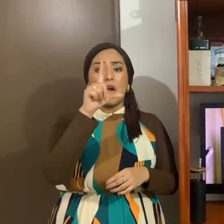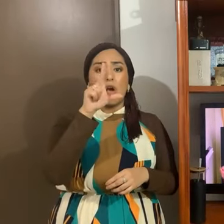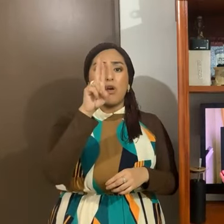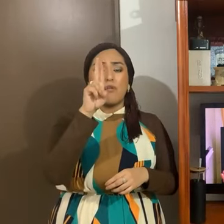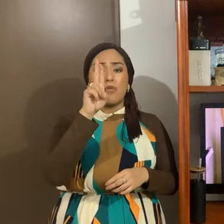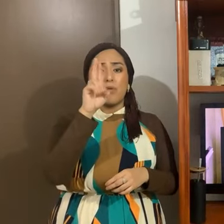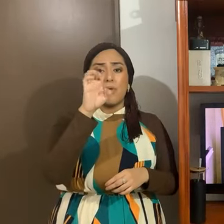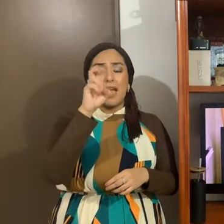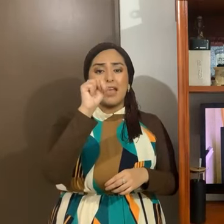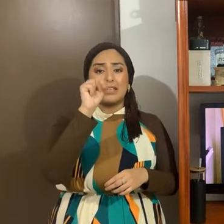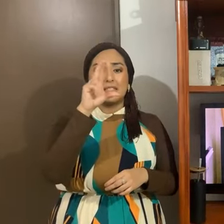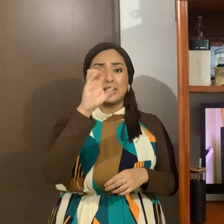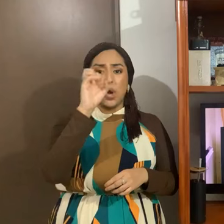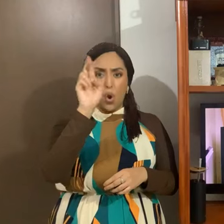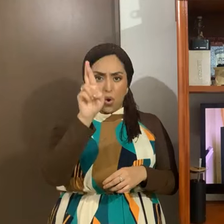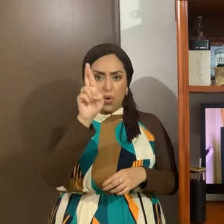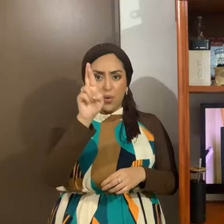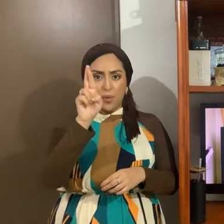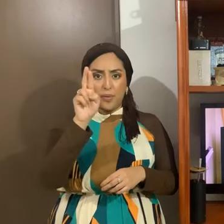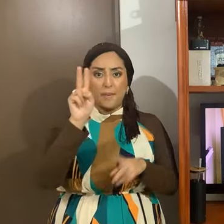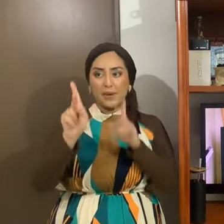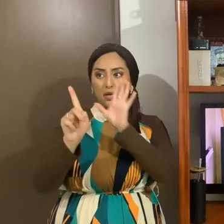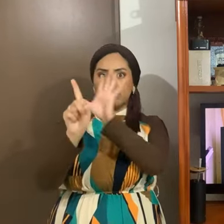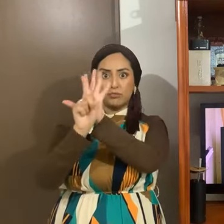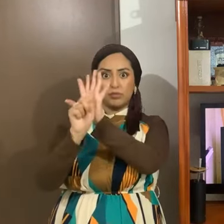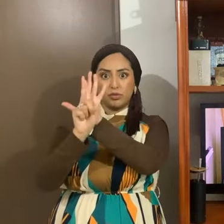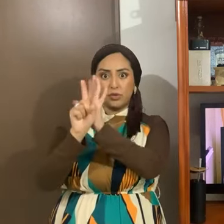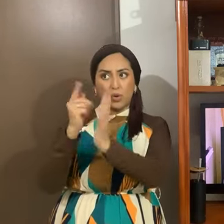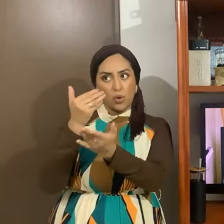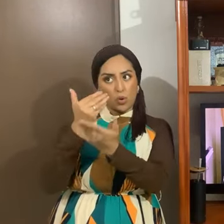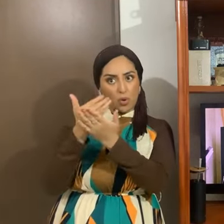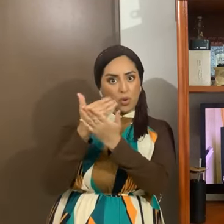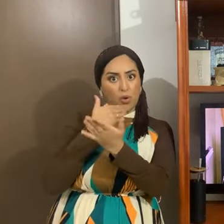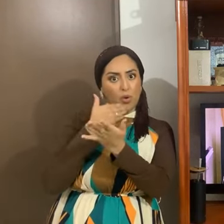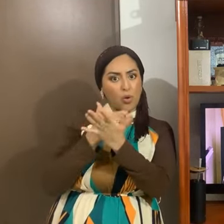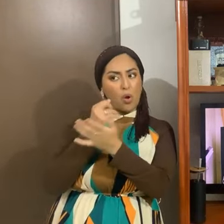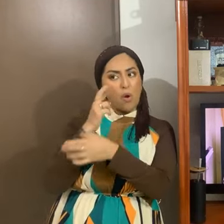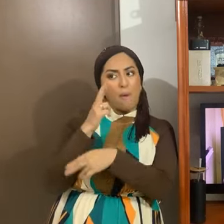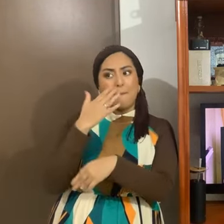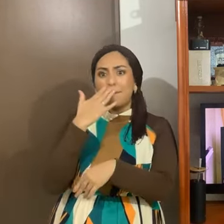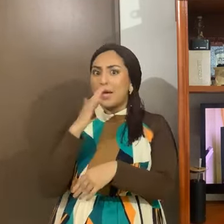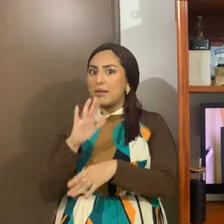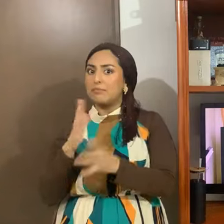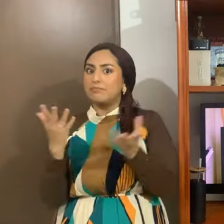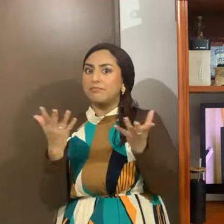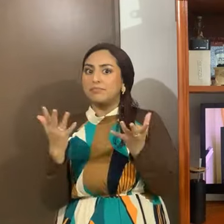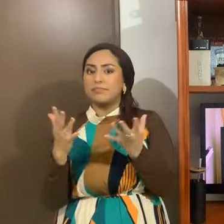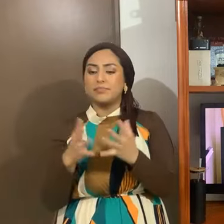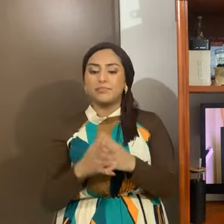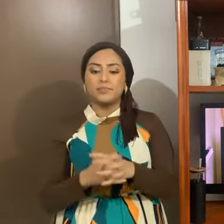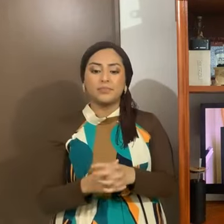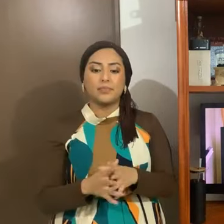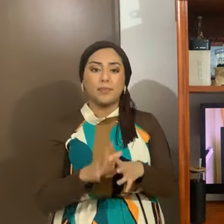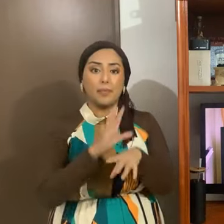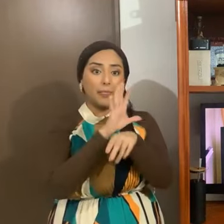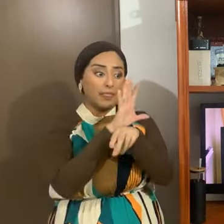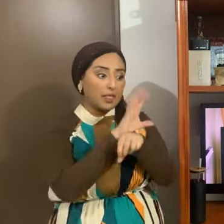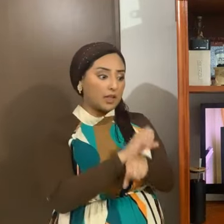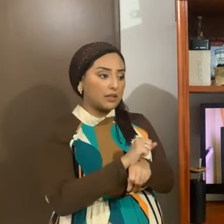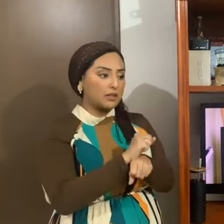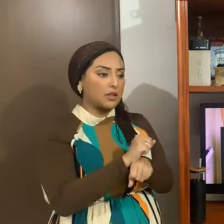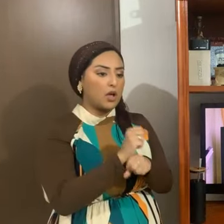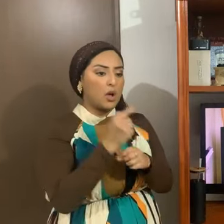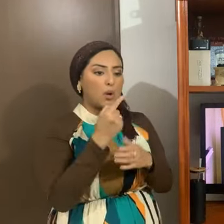caray, ¿y qué influencia tendrá? ¿Buena o mala? ¿Sí? Un hábito es lo que